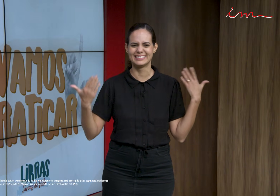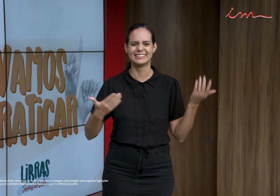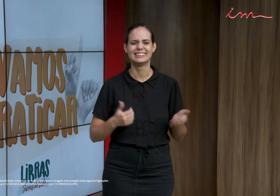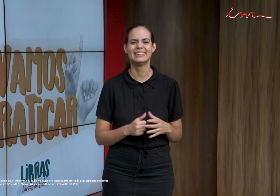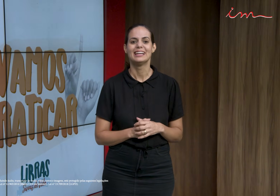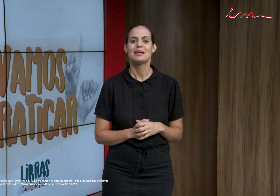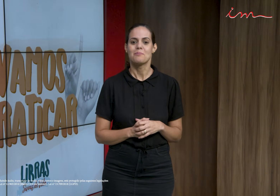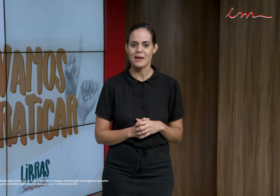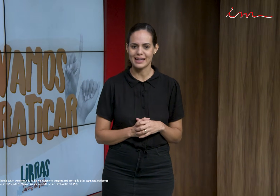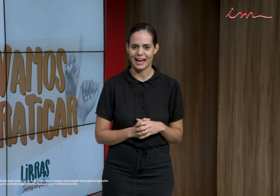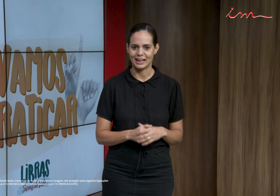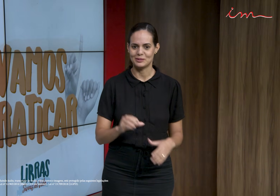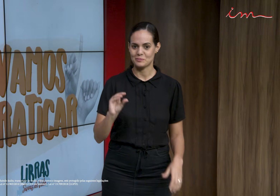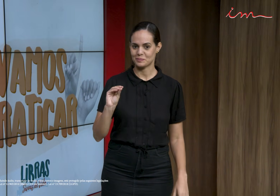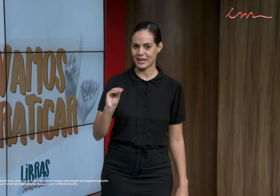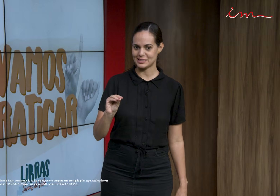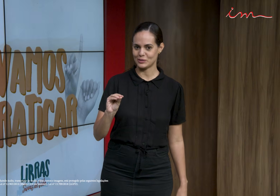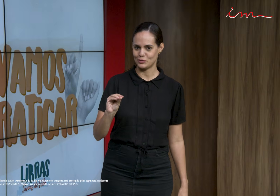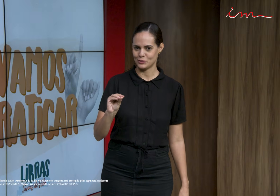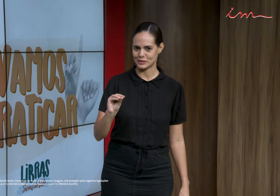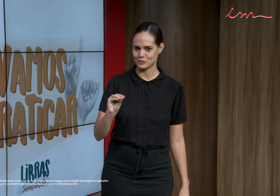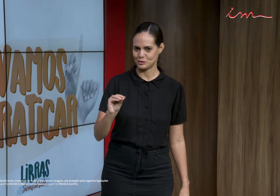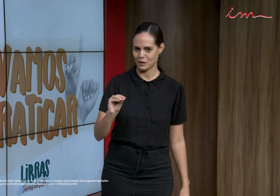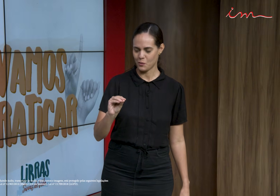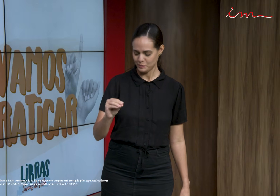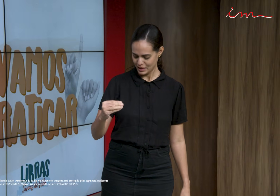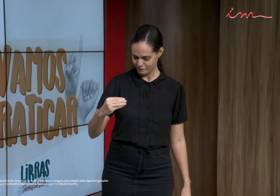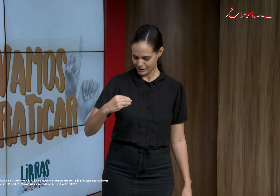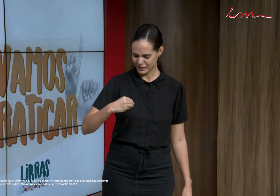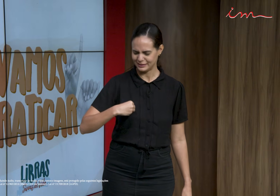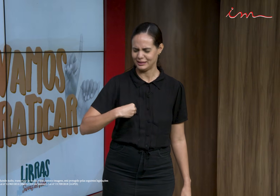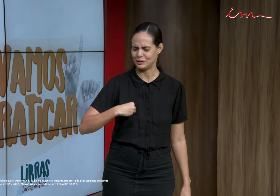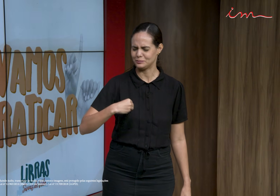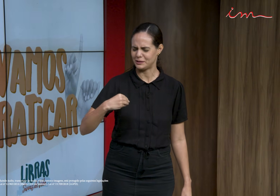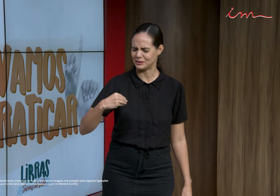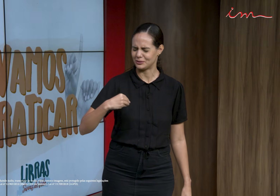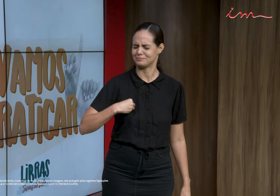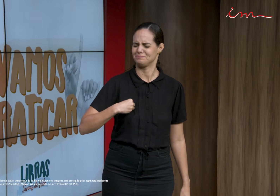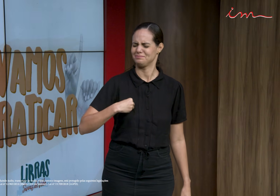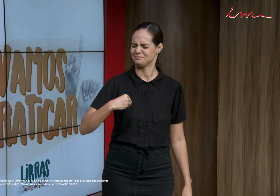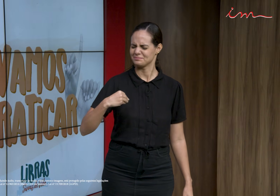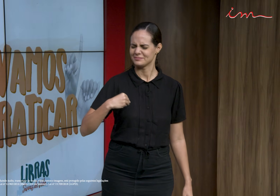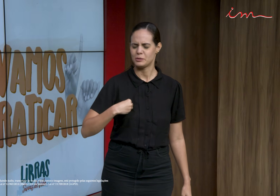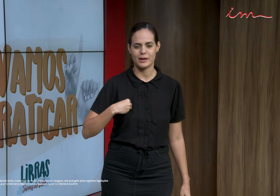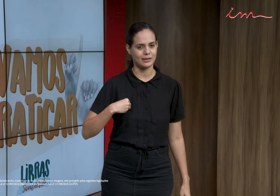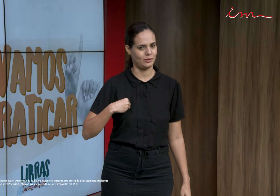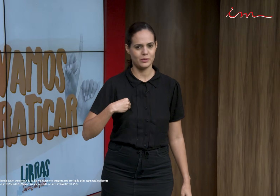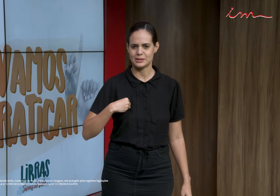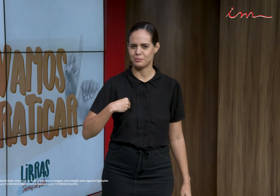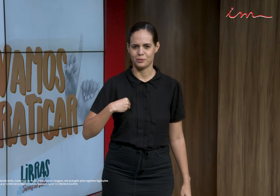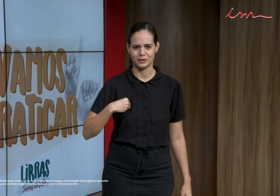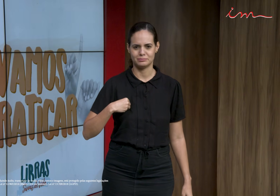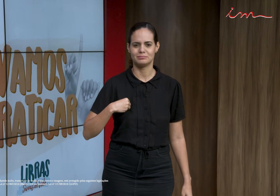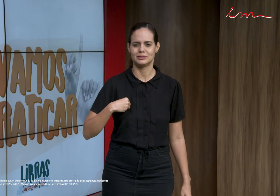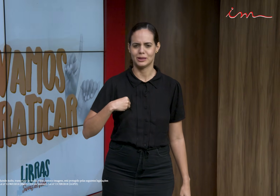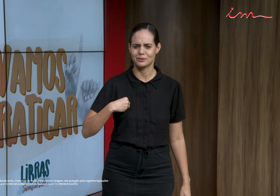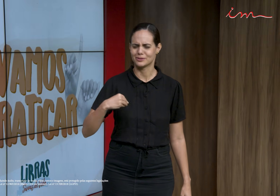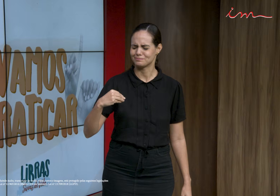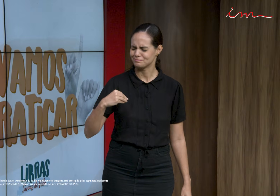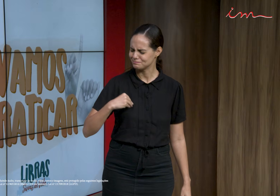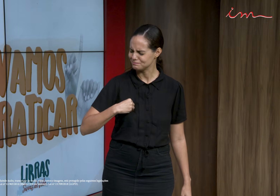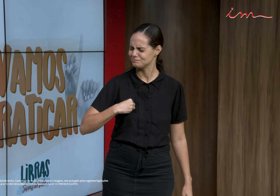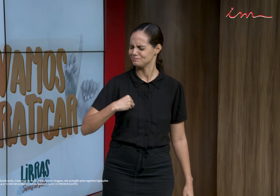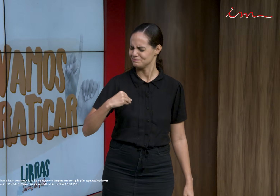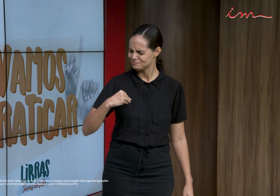alegria. Pecado, essa configuração de mão, e vai bater aqui no peito, ó. Pecado não é coisa boa. Então,